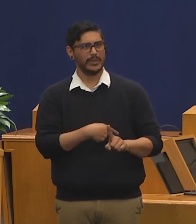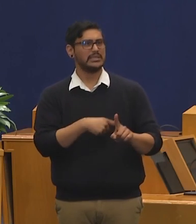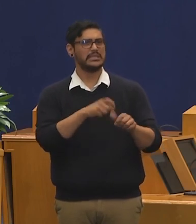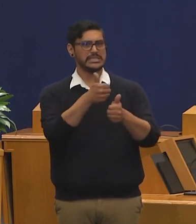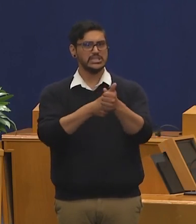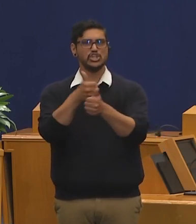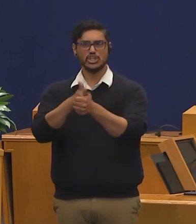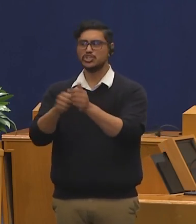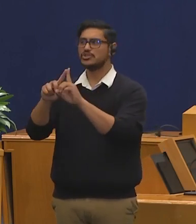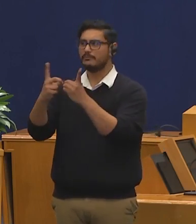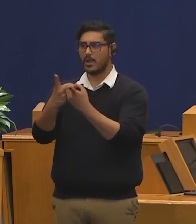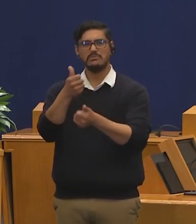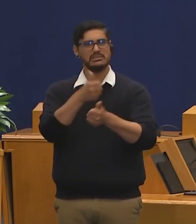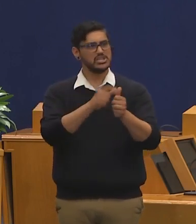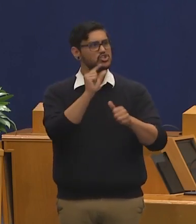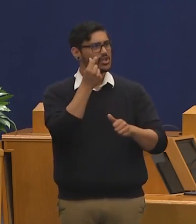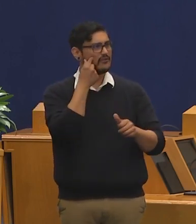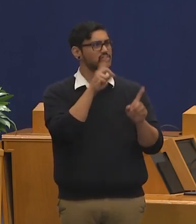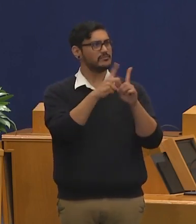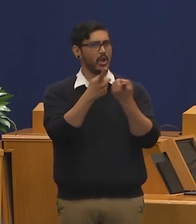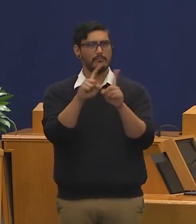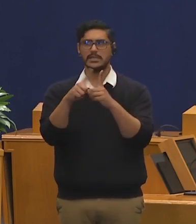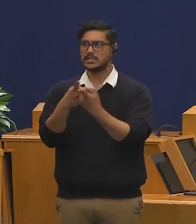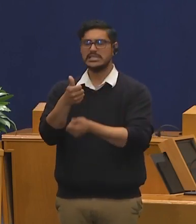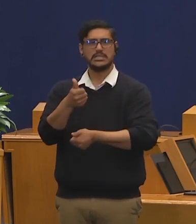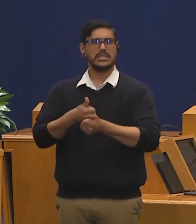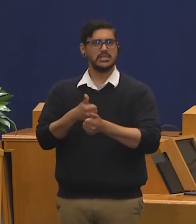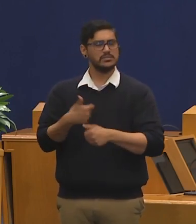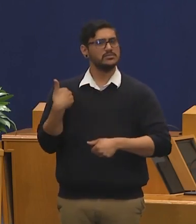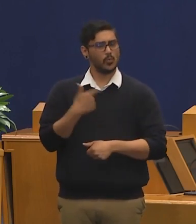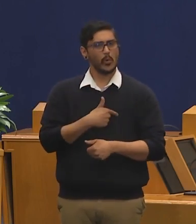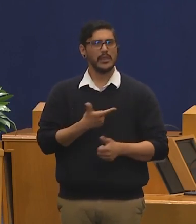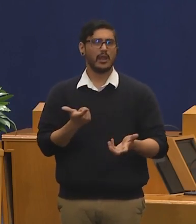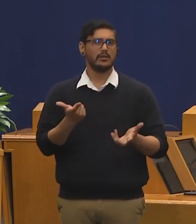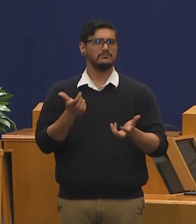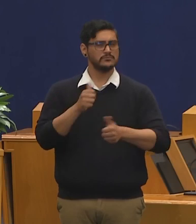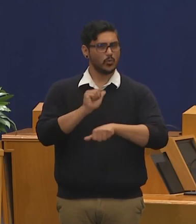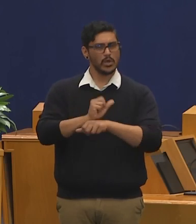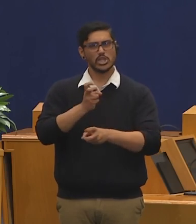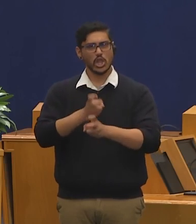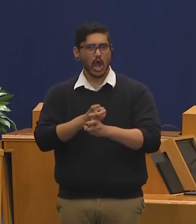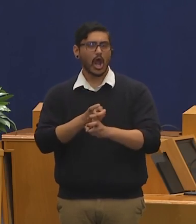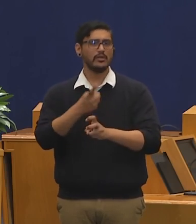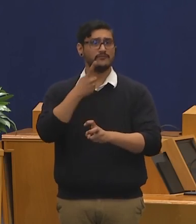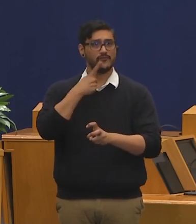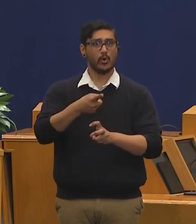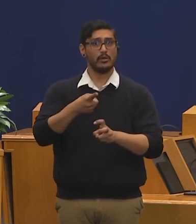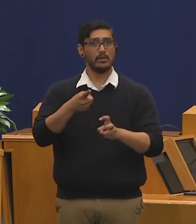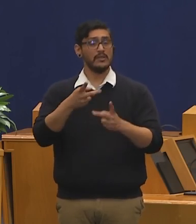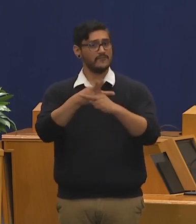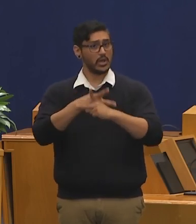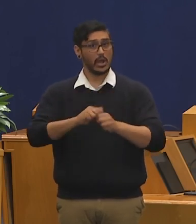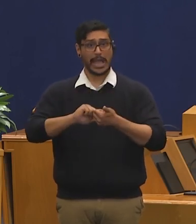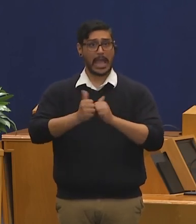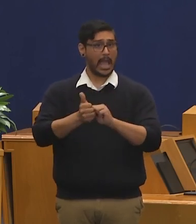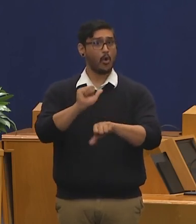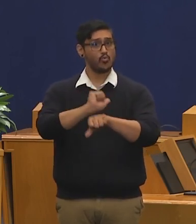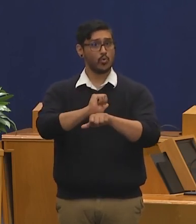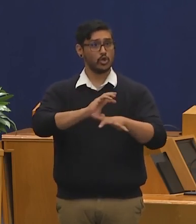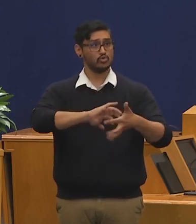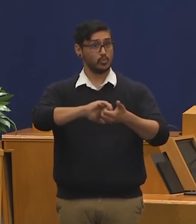condado, todos del gobierno, buscando manera de trabajar juntos, de crear esa